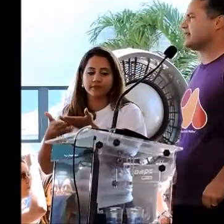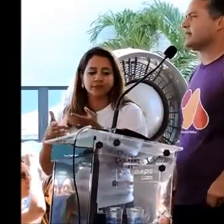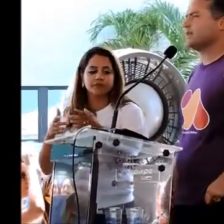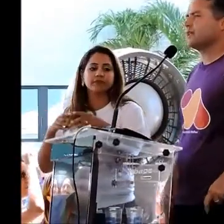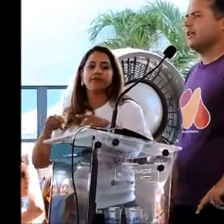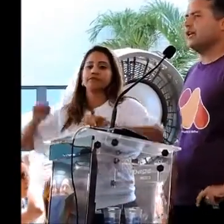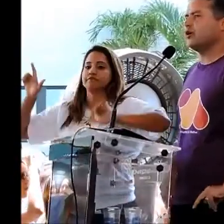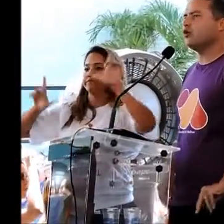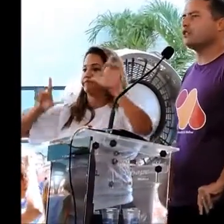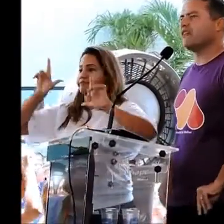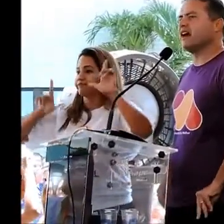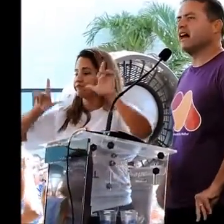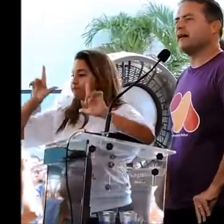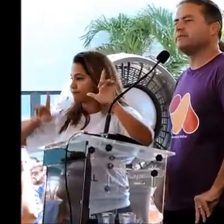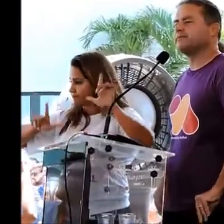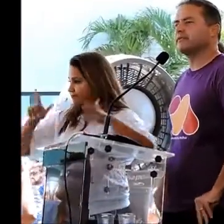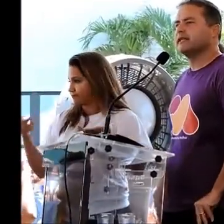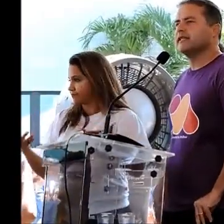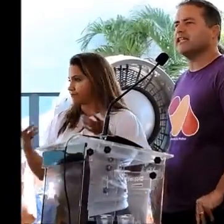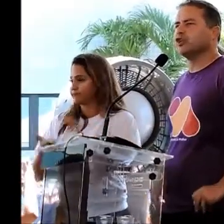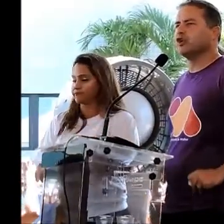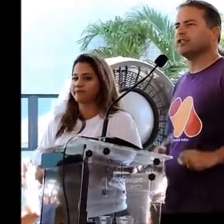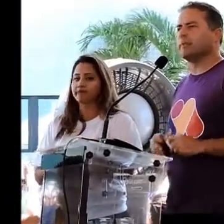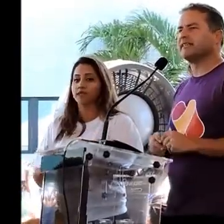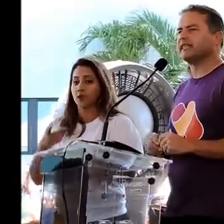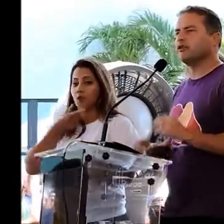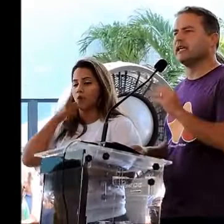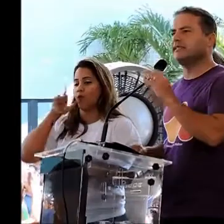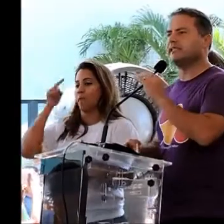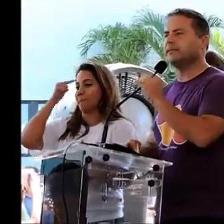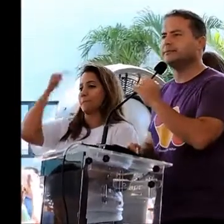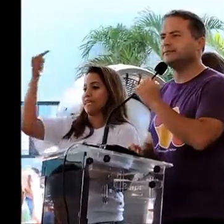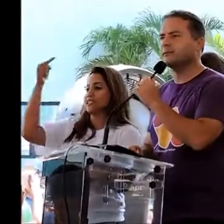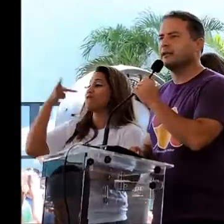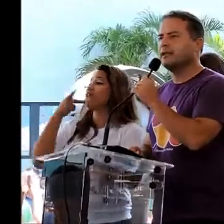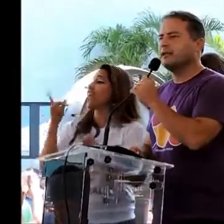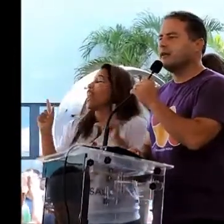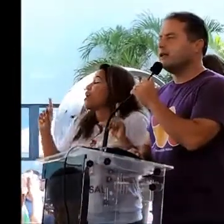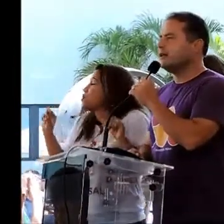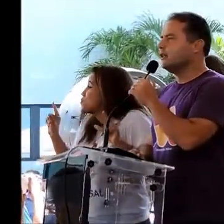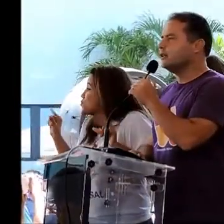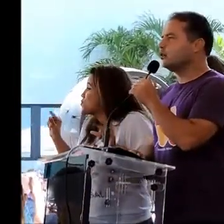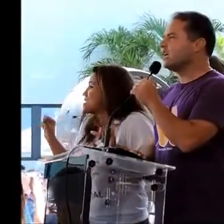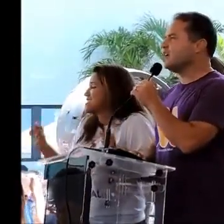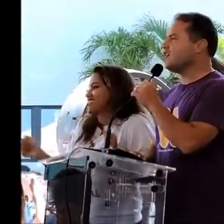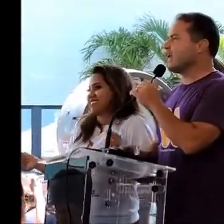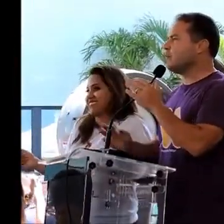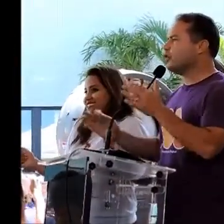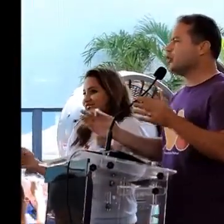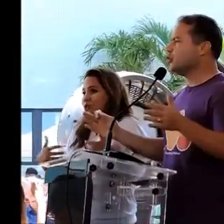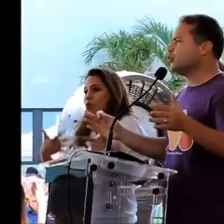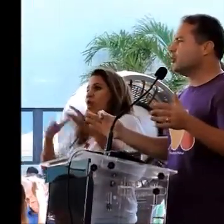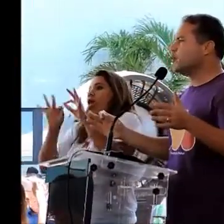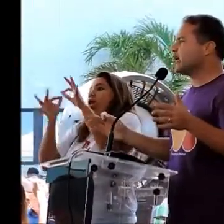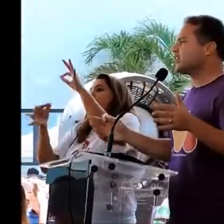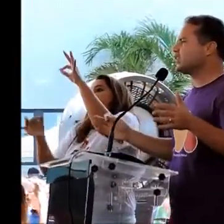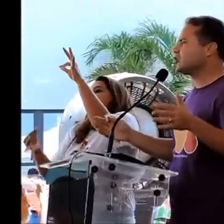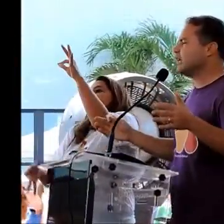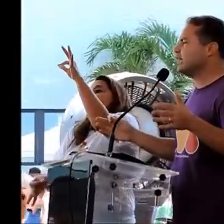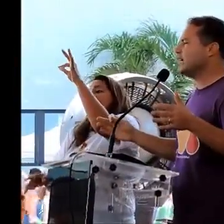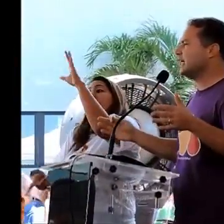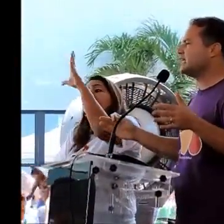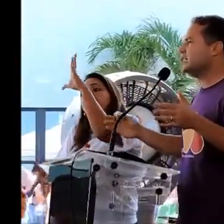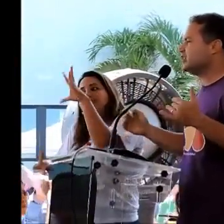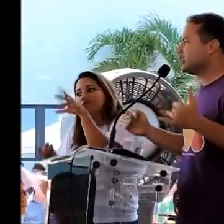a imprensa. Eu estava, desde ontem, pensando o que ia dizer. Não queria falar muito, porque